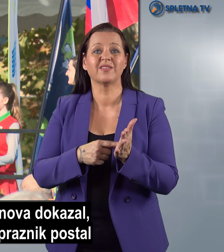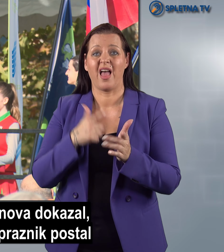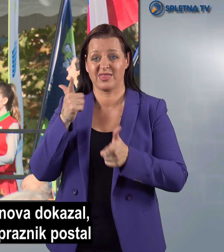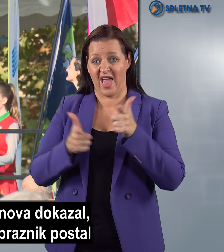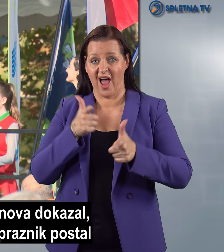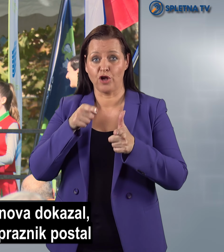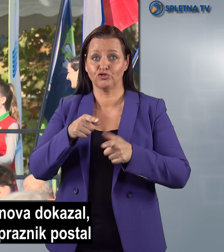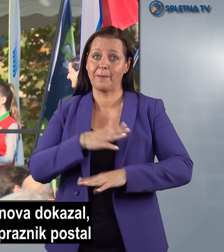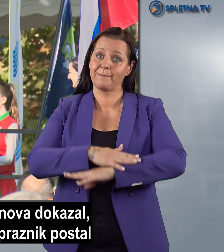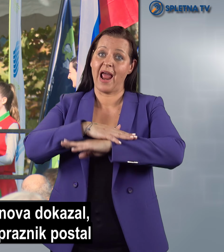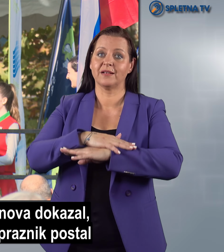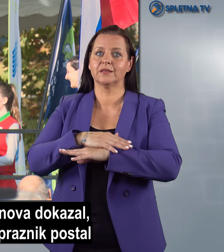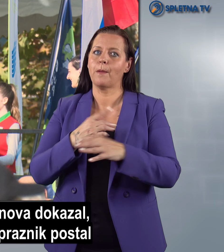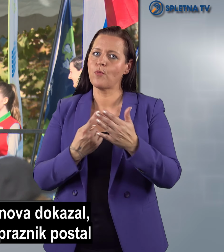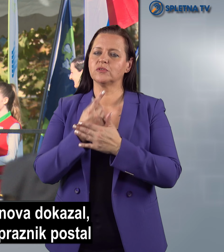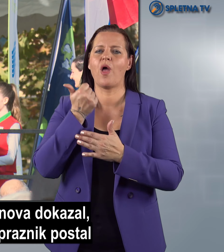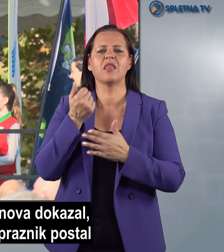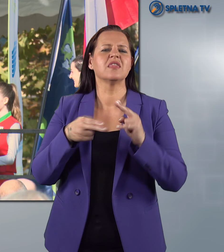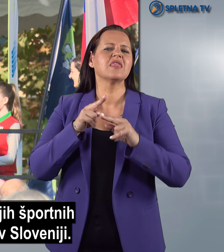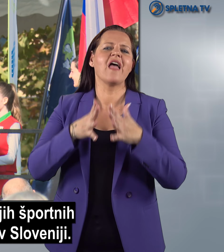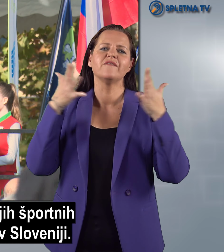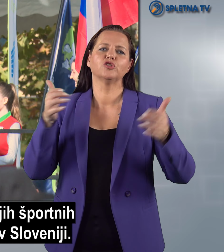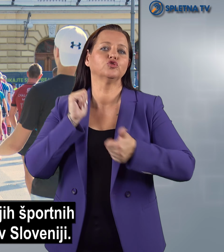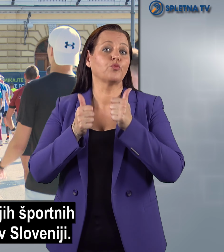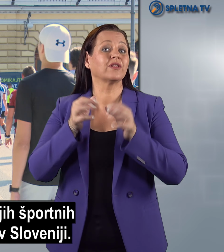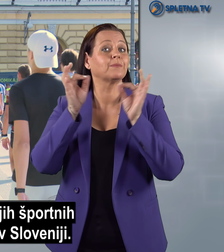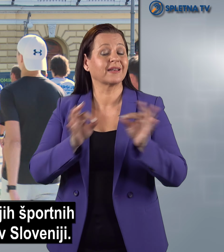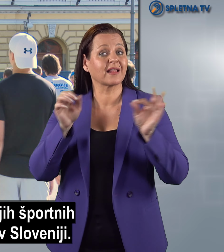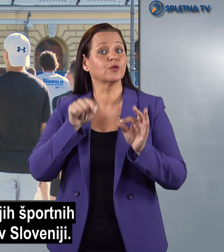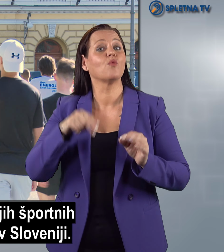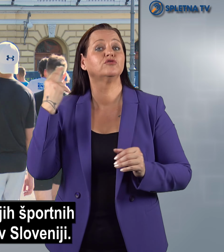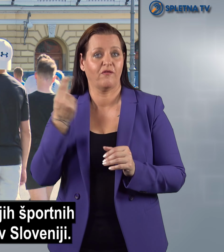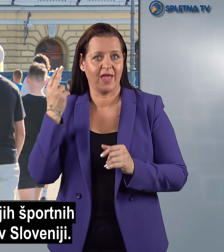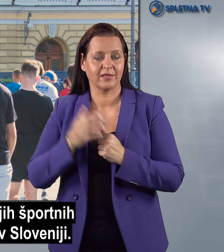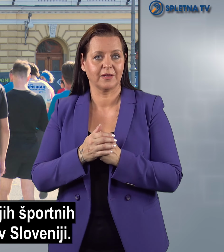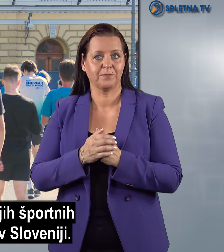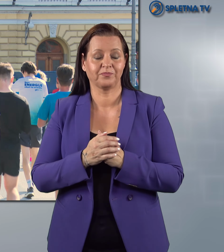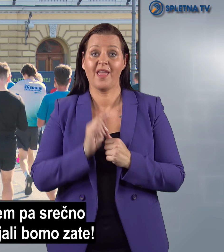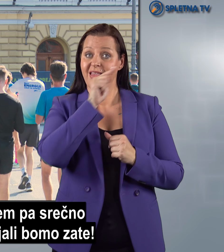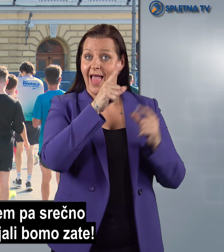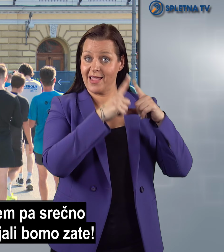tekaški praznik postal ena največjih športnih prireditev v Sloveniji.